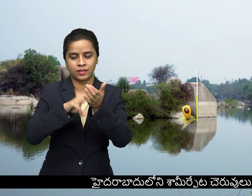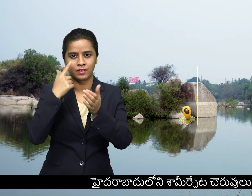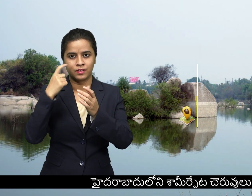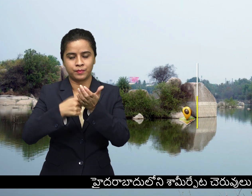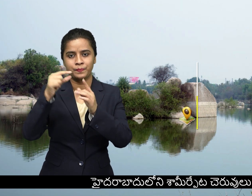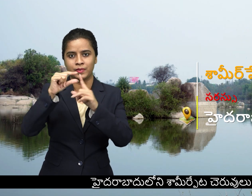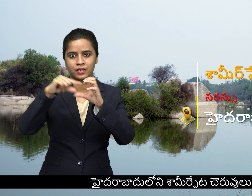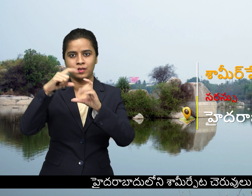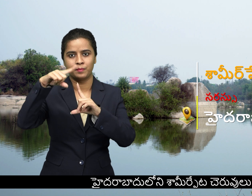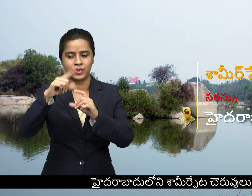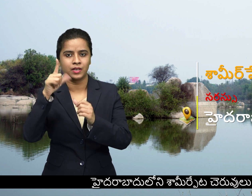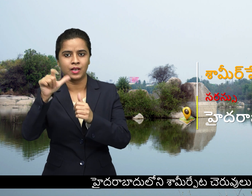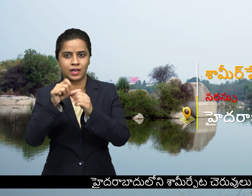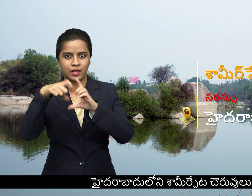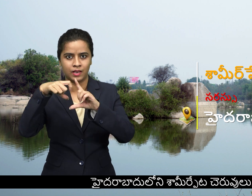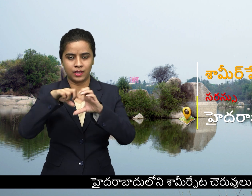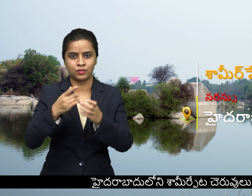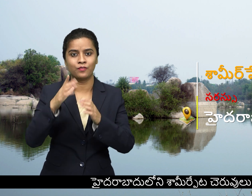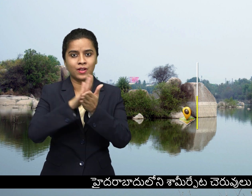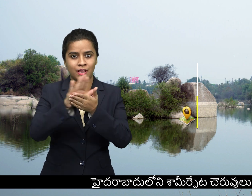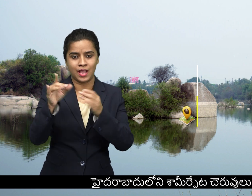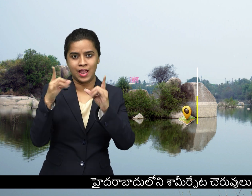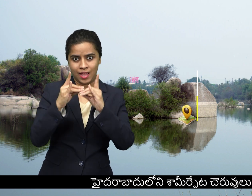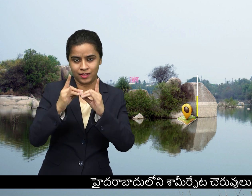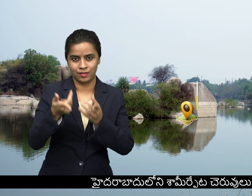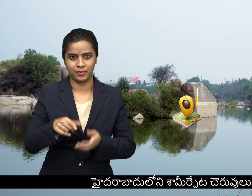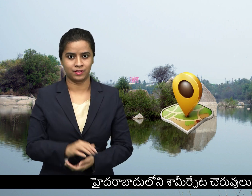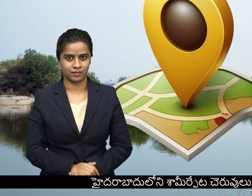హైదరాబాద్లోని షామీర్పేట చెరువులు,